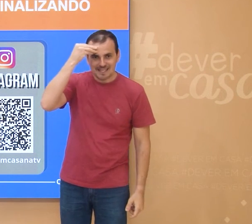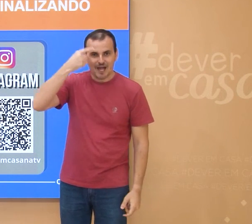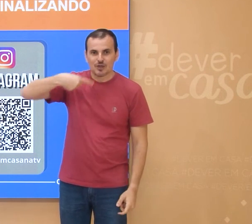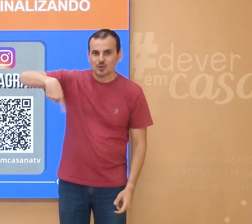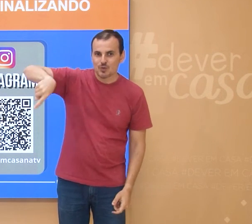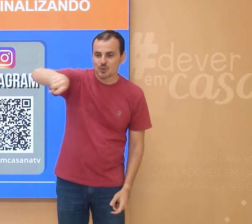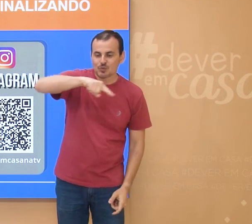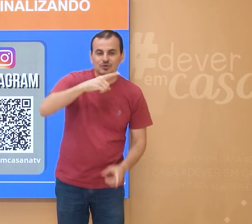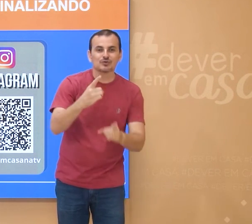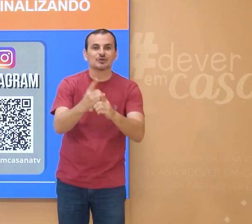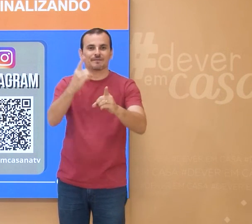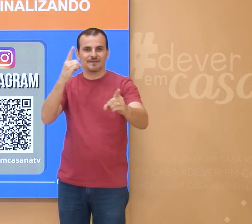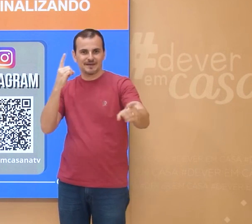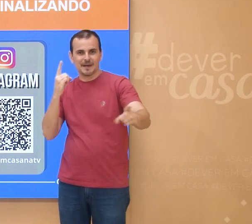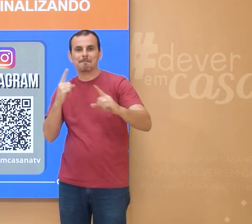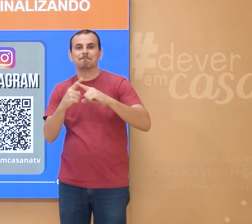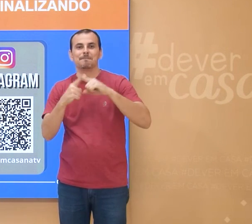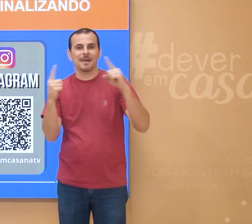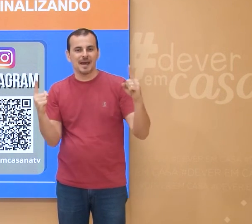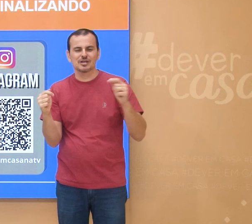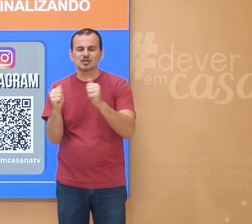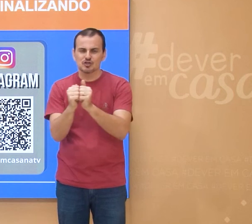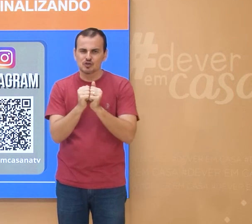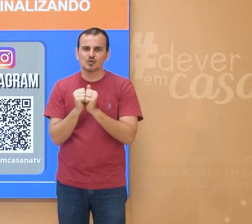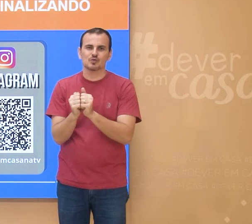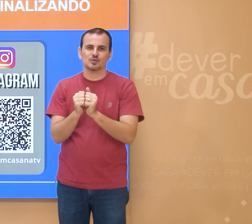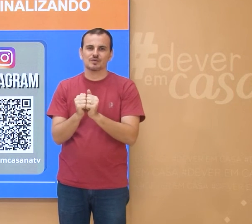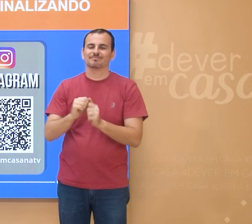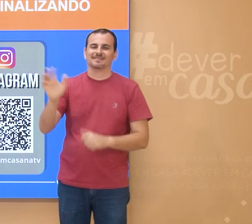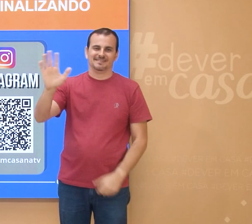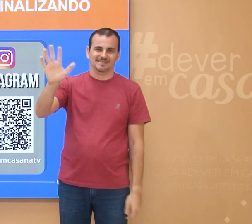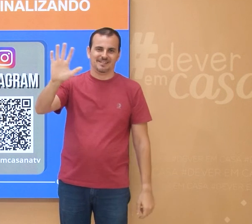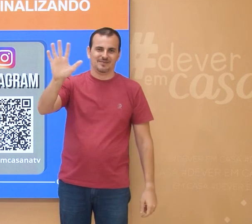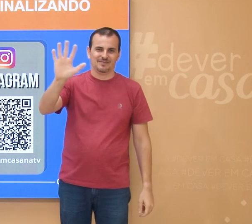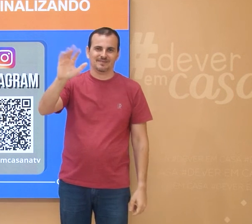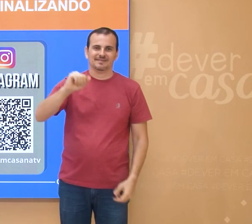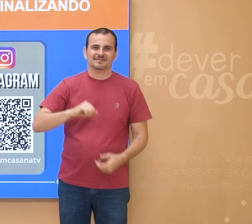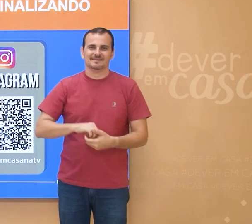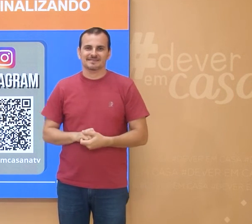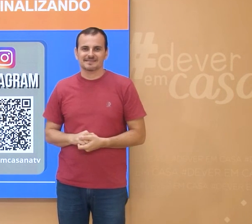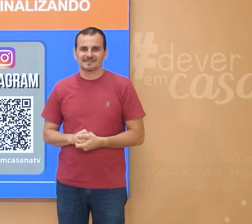esqueçam que, mesmo distantes, estamos juntos. Tchau!